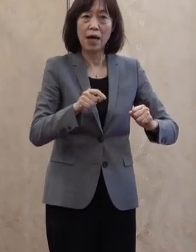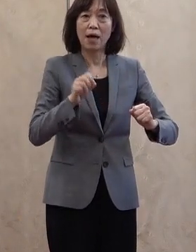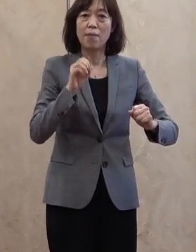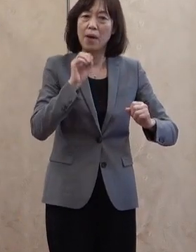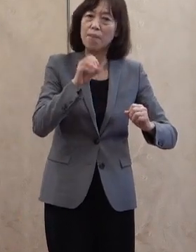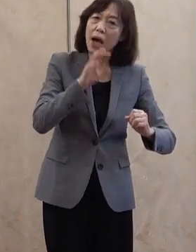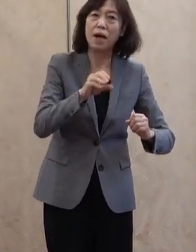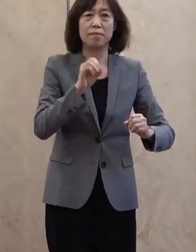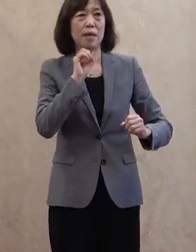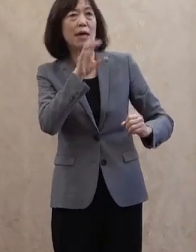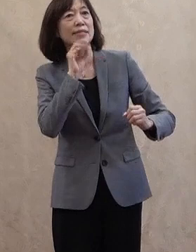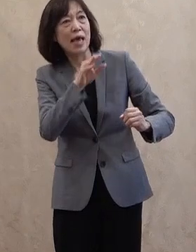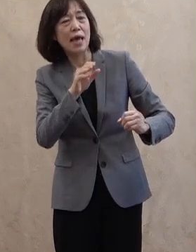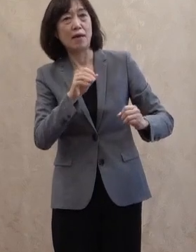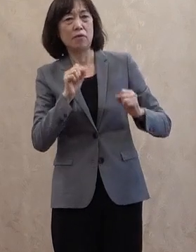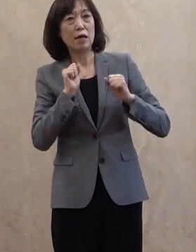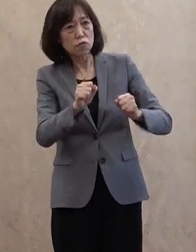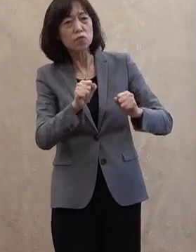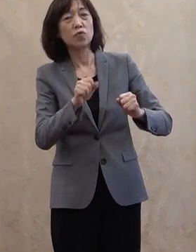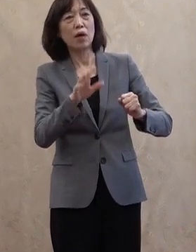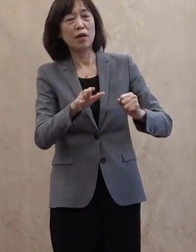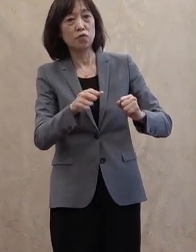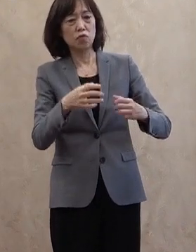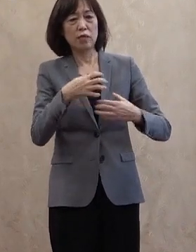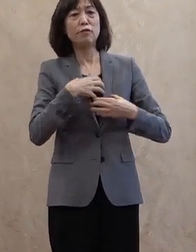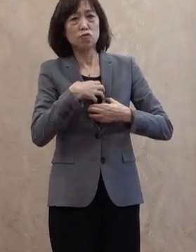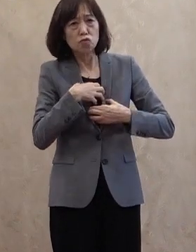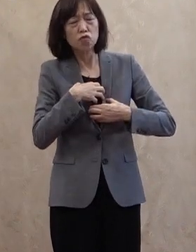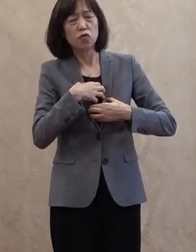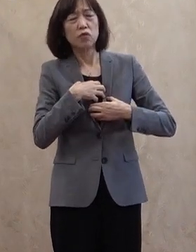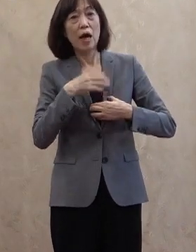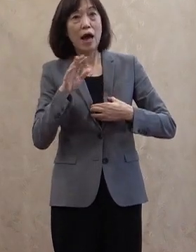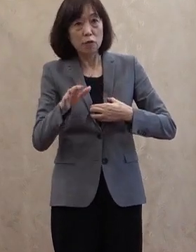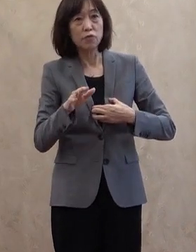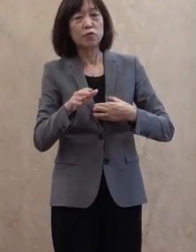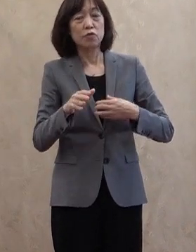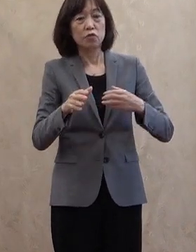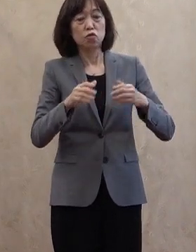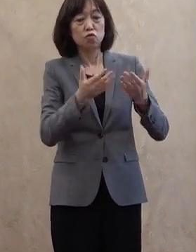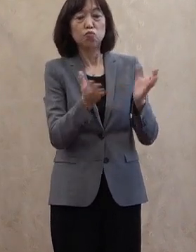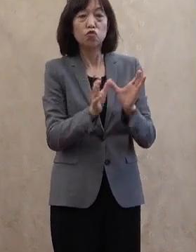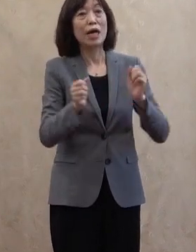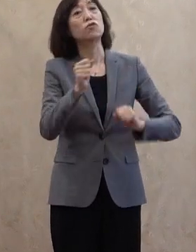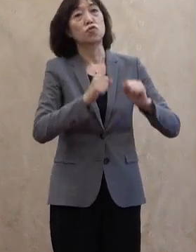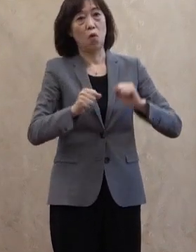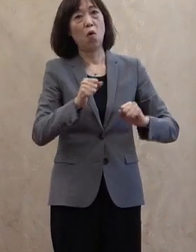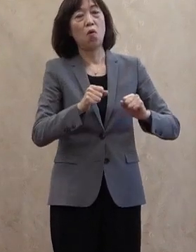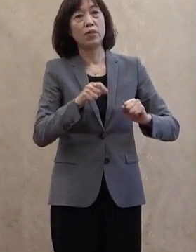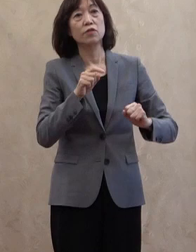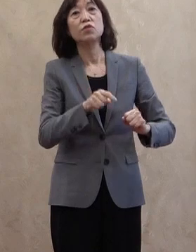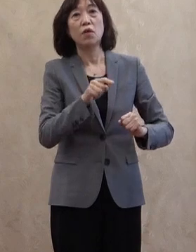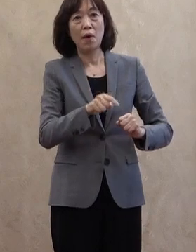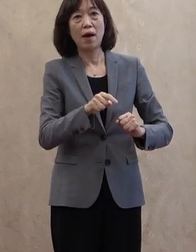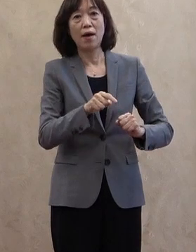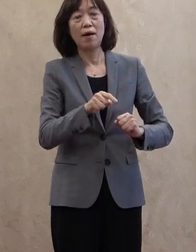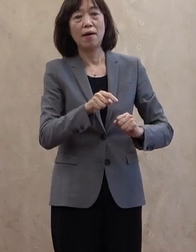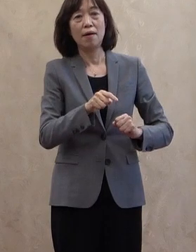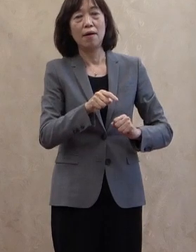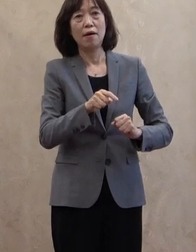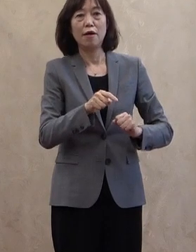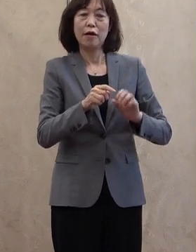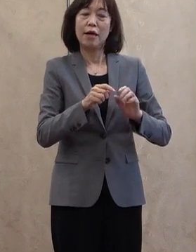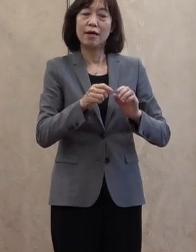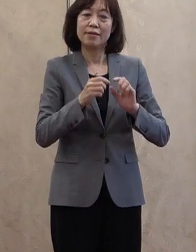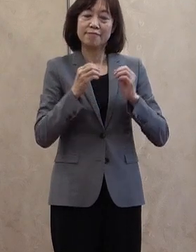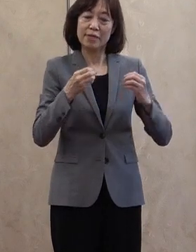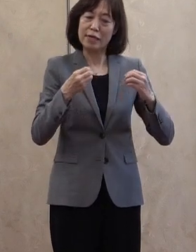動であったり、そういった感染リスクの高い学校教育活動、部活動については感染